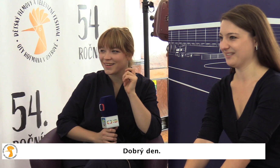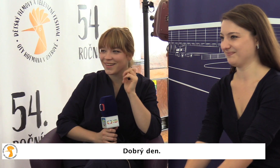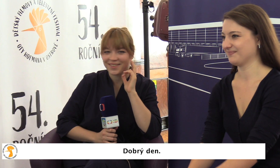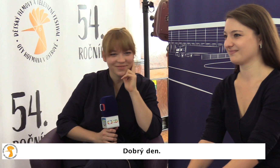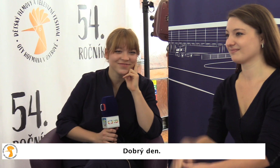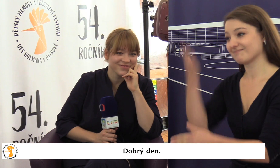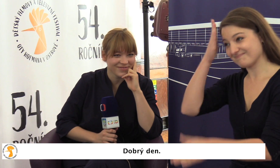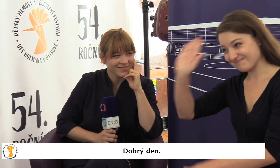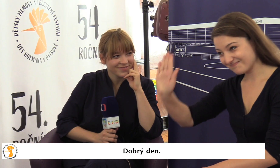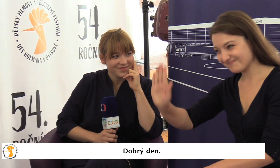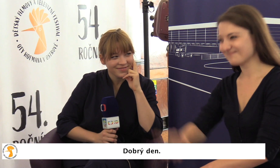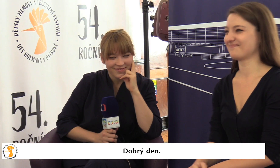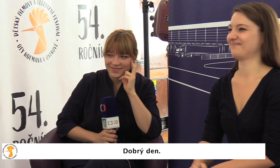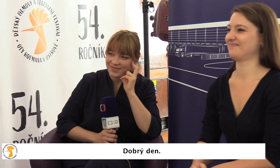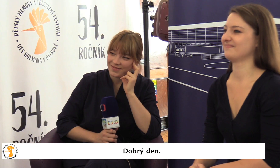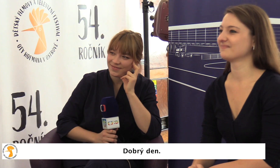Dobrý den.